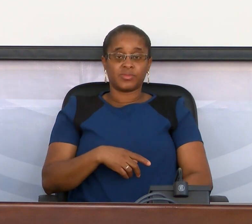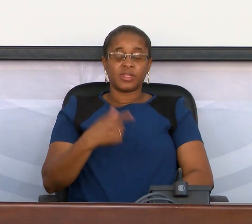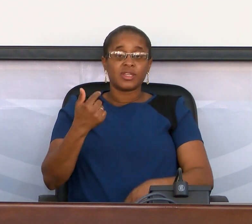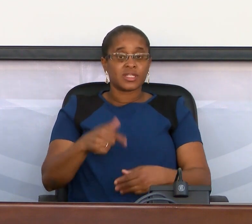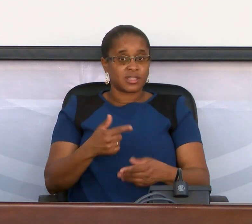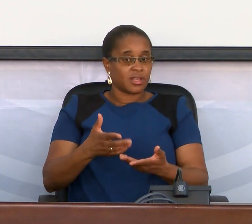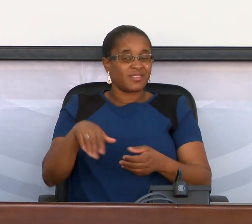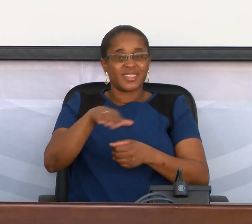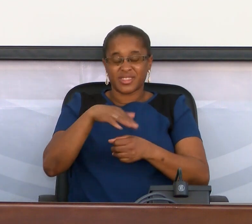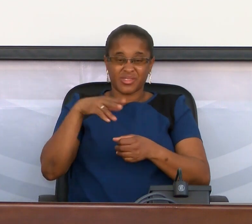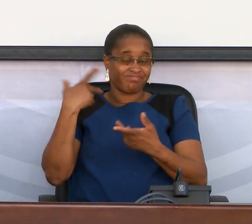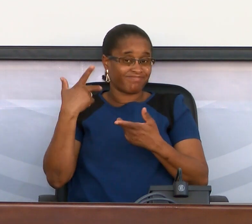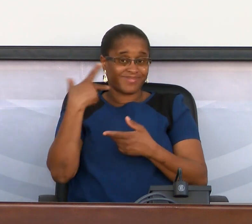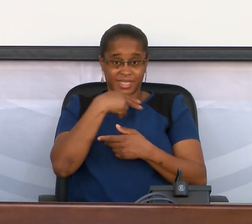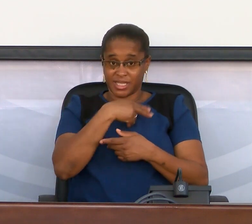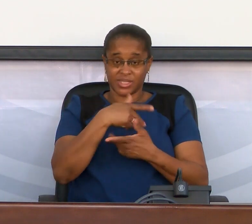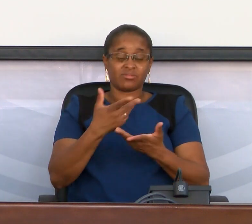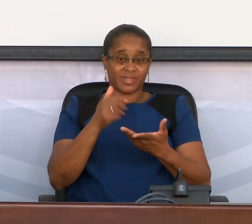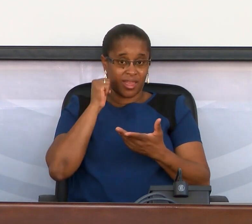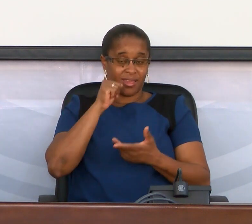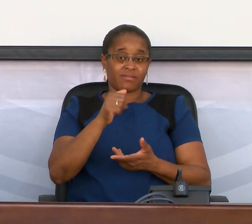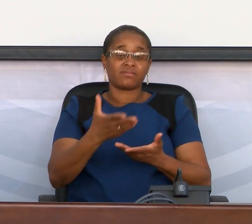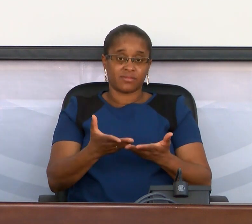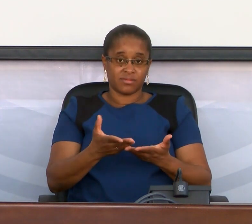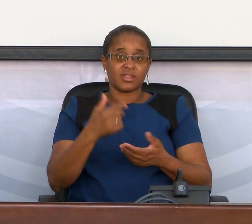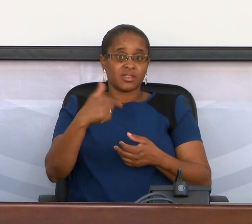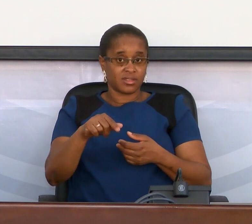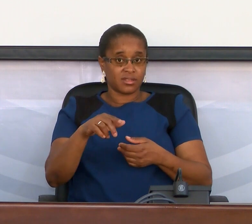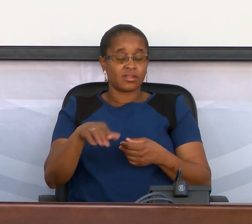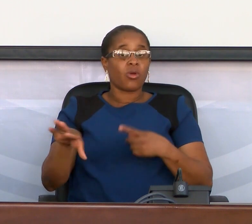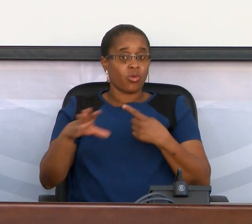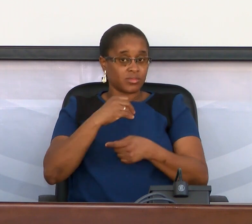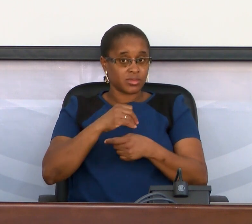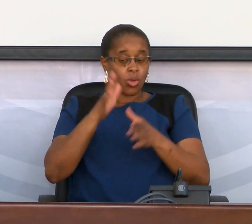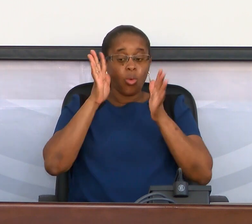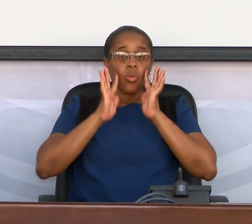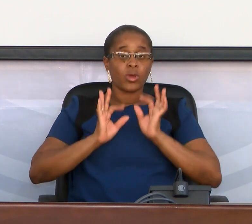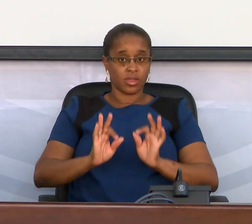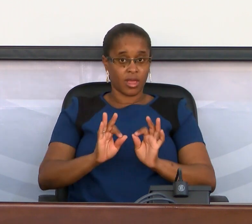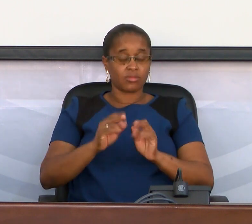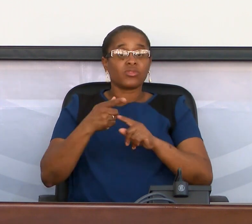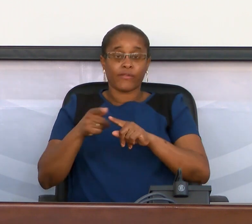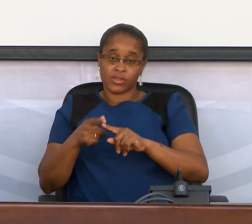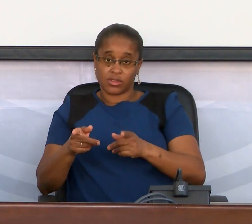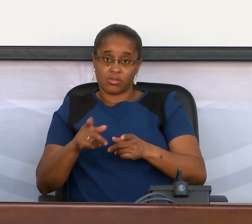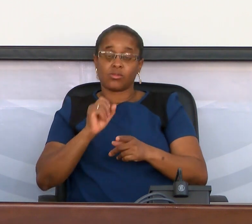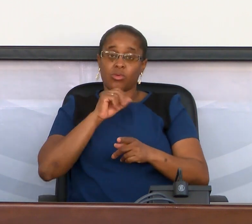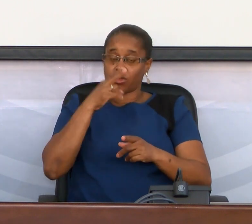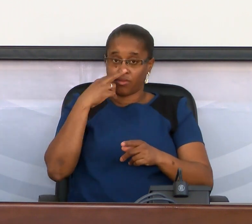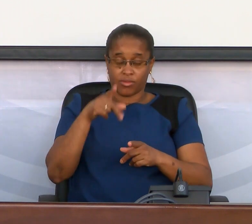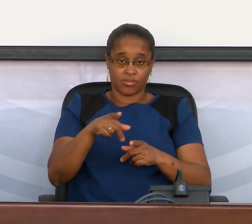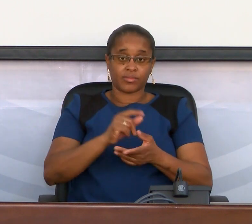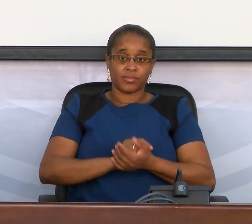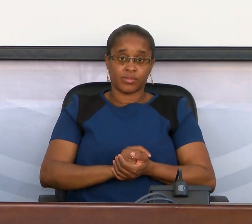está num estado crítico, que está a receber cuidados diferenciados, como devem calcular, mas o